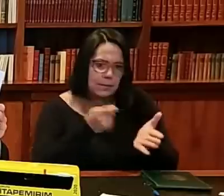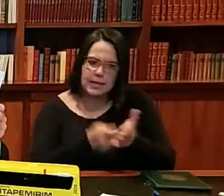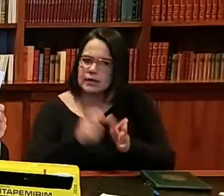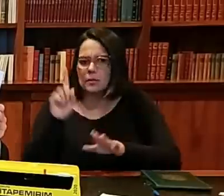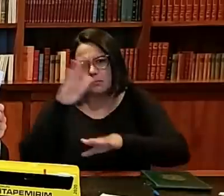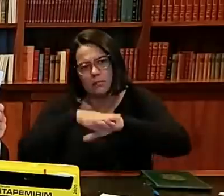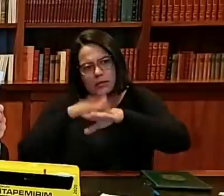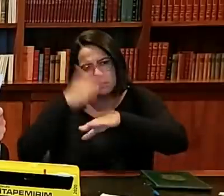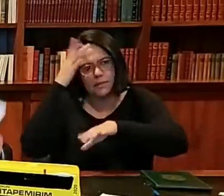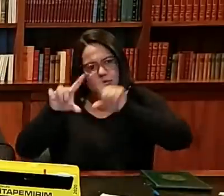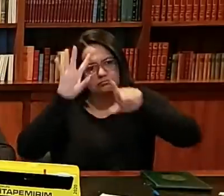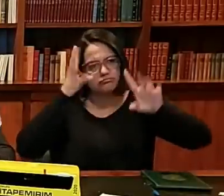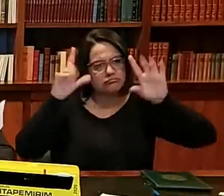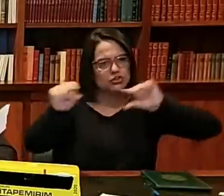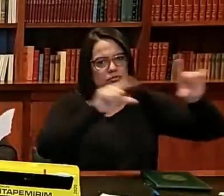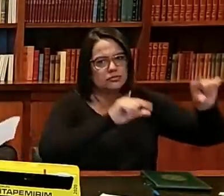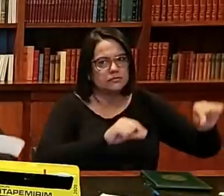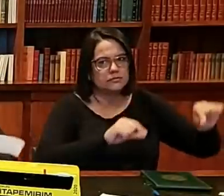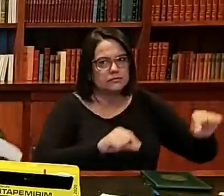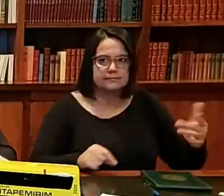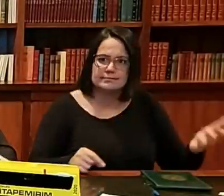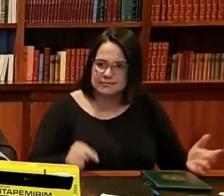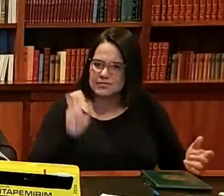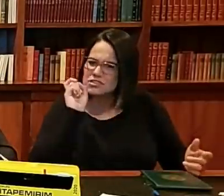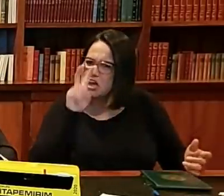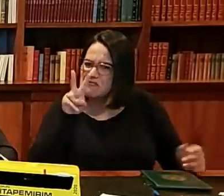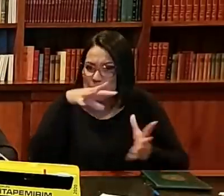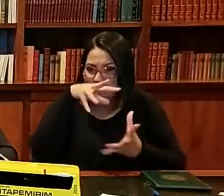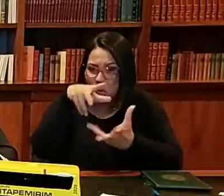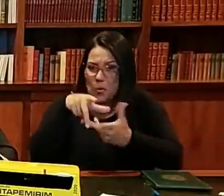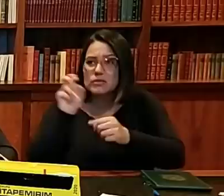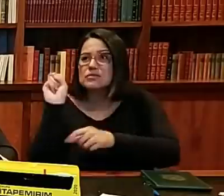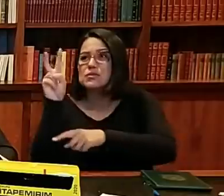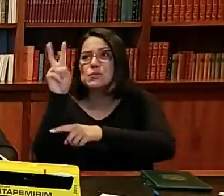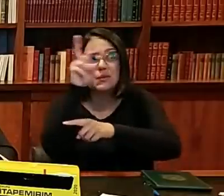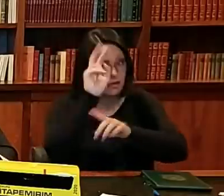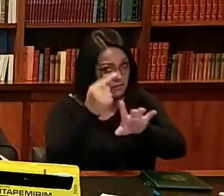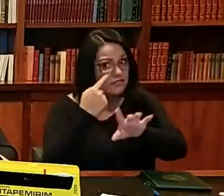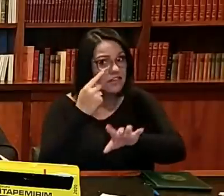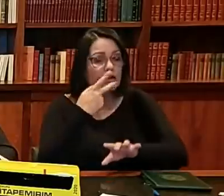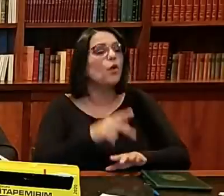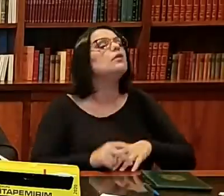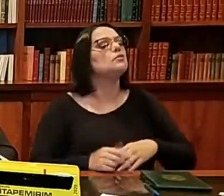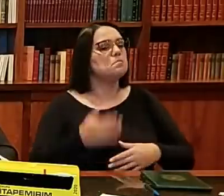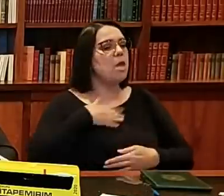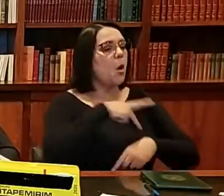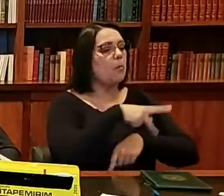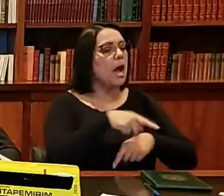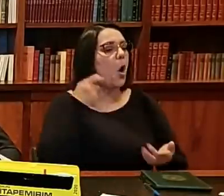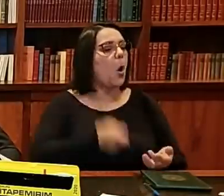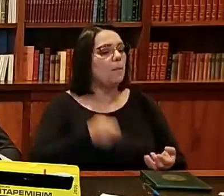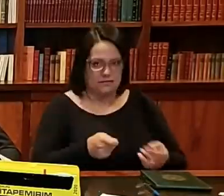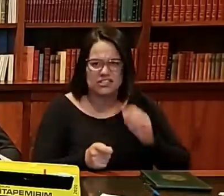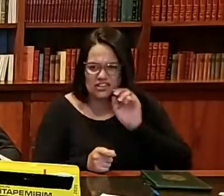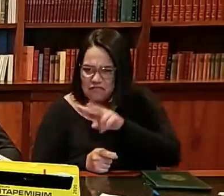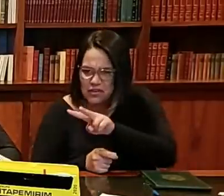da OMS. Agora, alguém já viu algum chefe de Estado no mundo, eu não ouvi ainda, falar que a vacina em seu país vai ser obrigatória? Alguém já ouviu